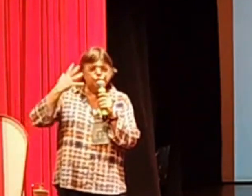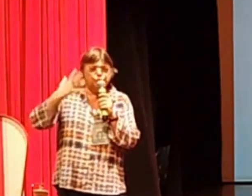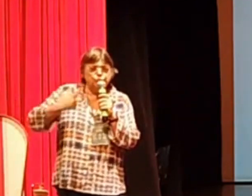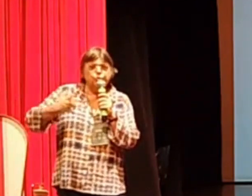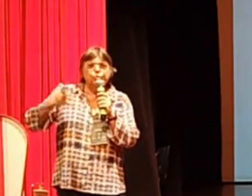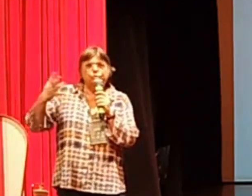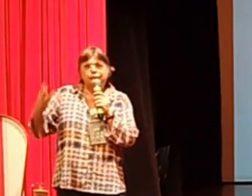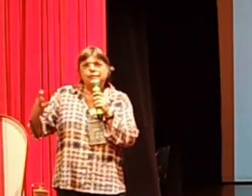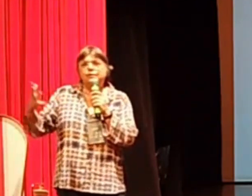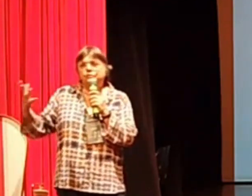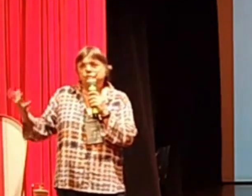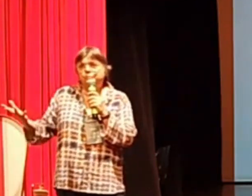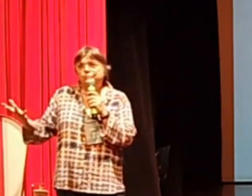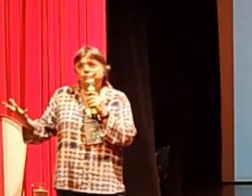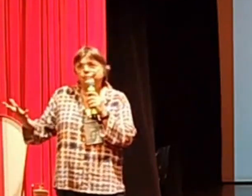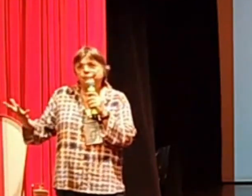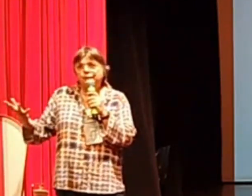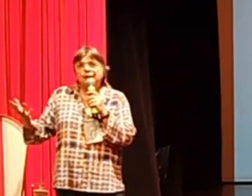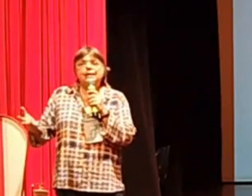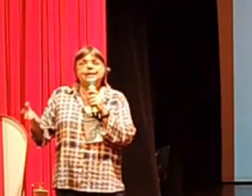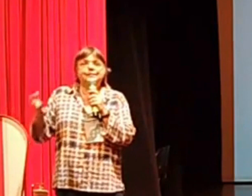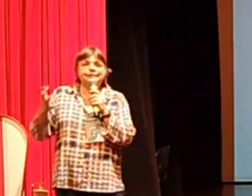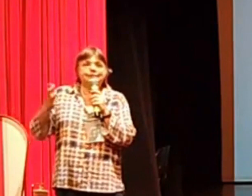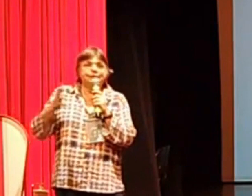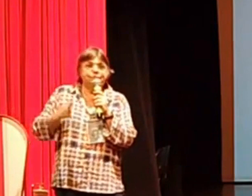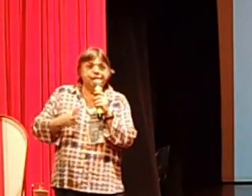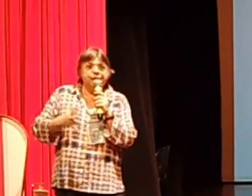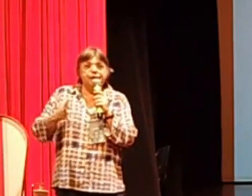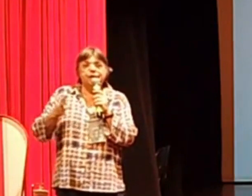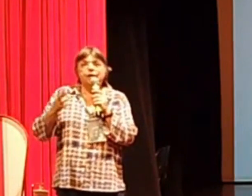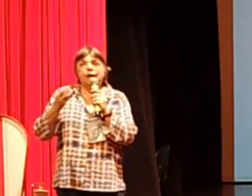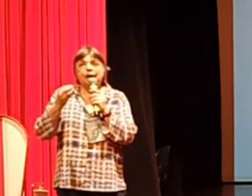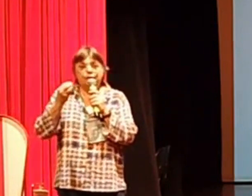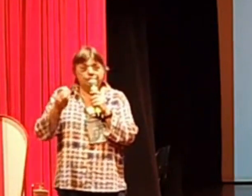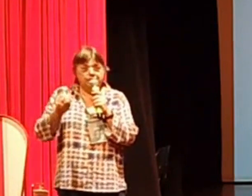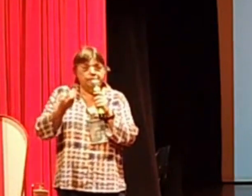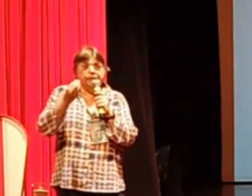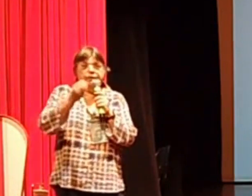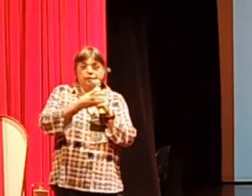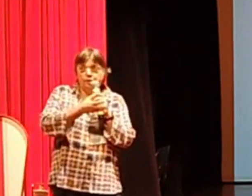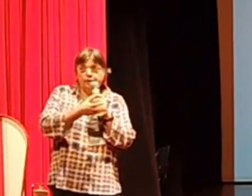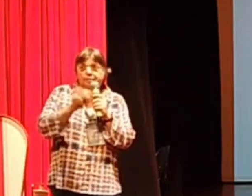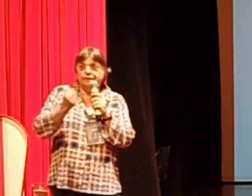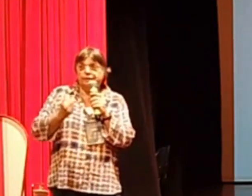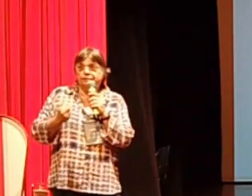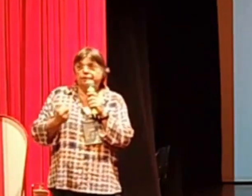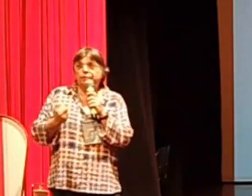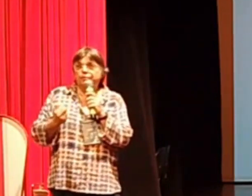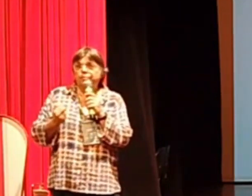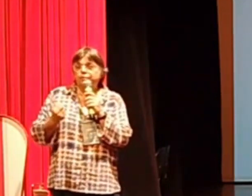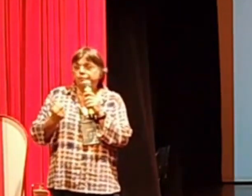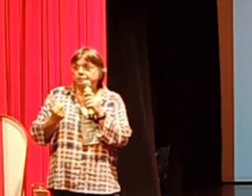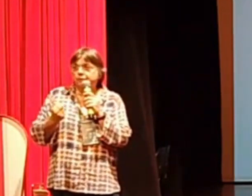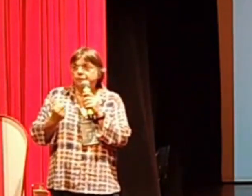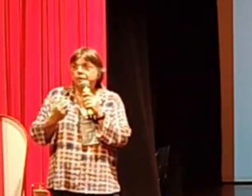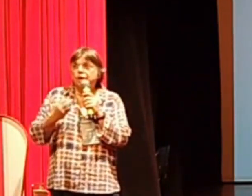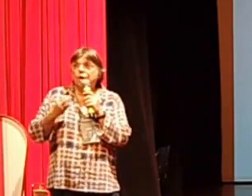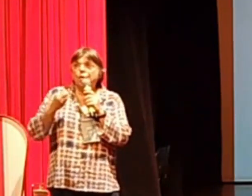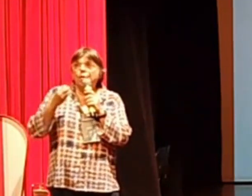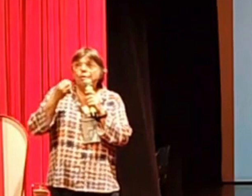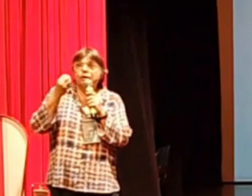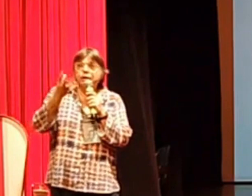de tudo quanto é tipo. E a gente saber reconhecer, que ontem a Patrícia falou um pouco sobre